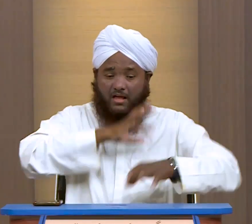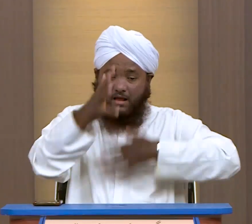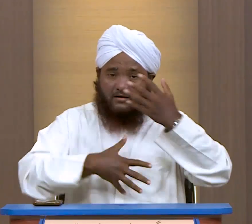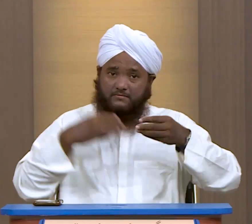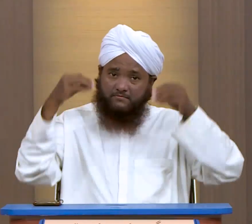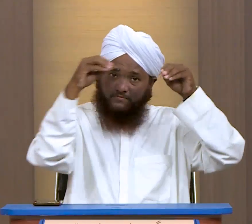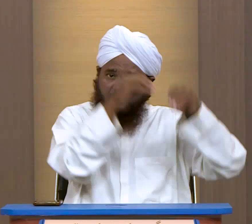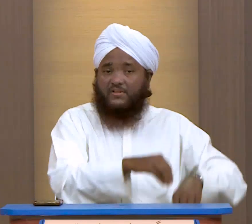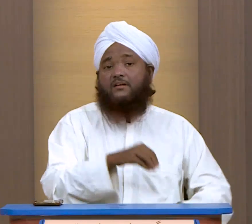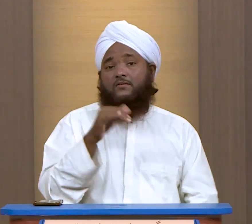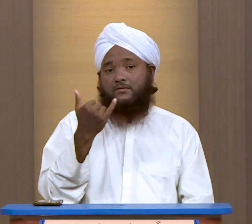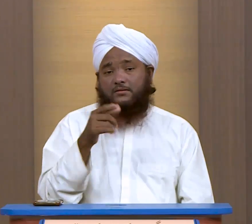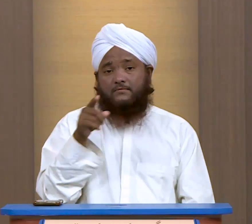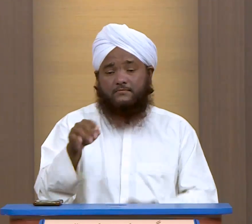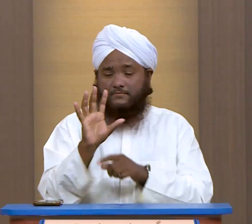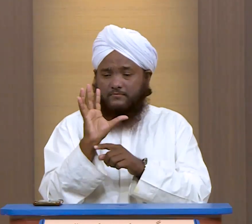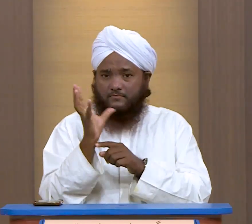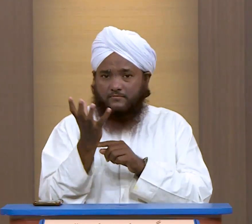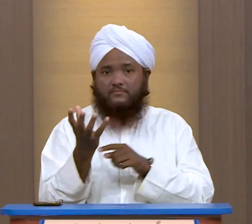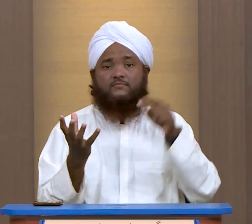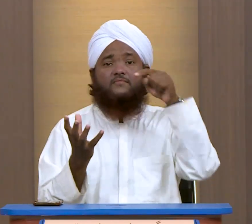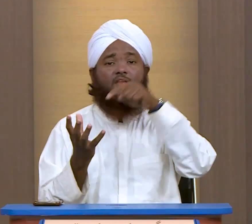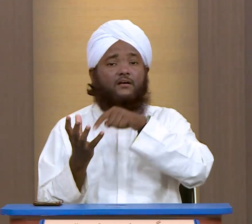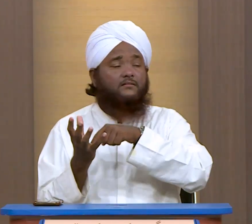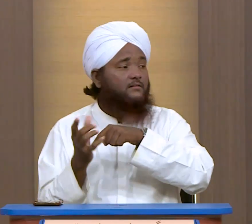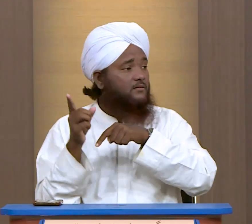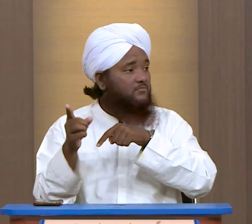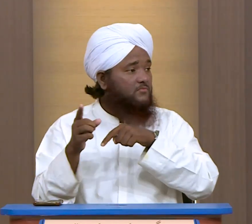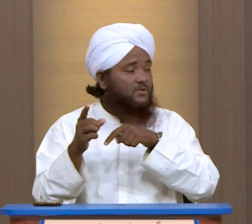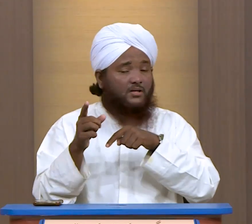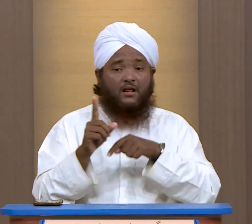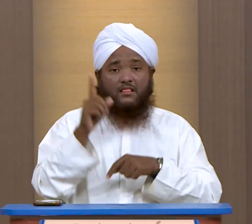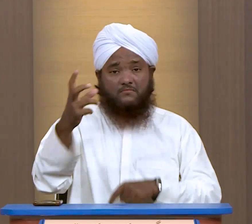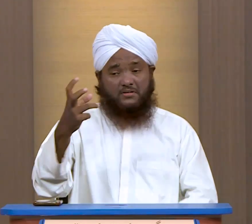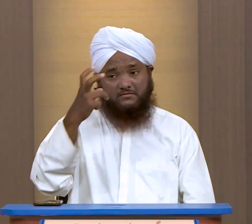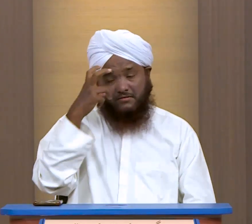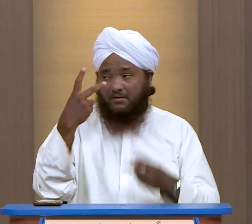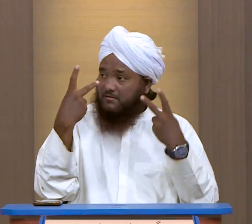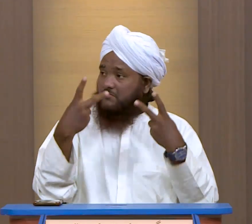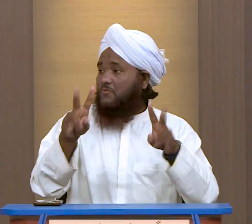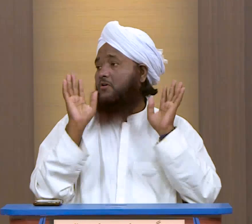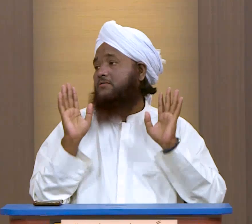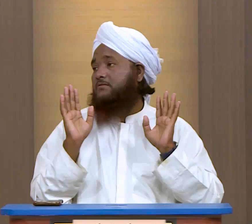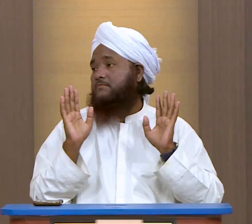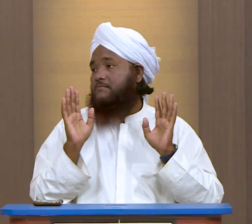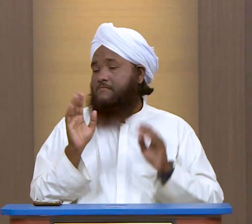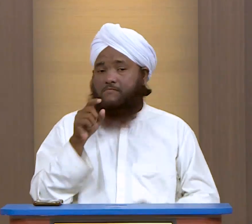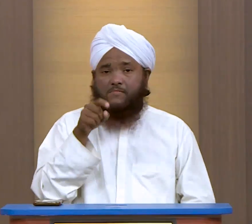بسا اوقات دنیا میں بھی لوگوں کے لیے عبرت کا نشان بن جاتا ہے، جیسا کہ کسی گاؤں میں